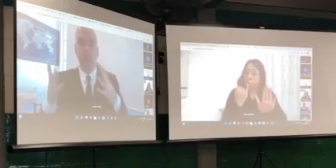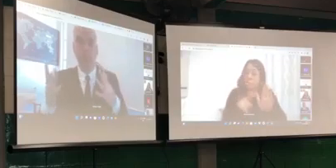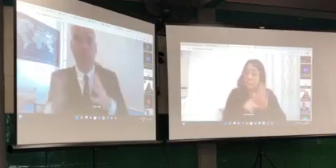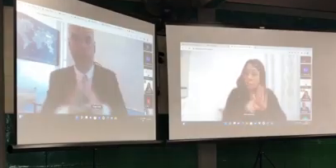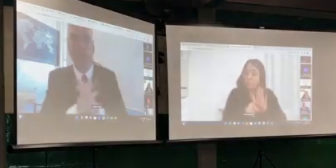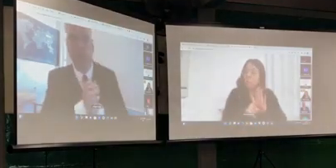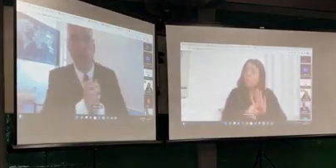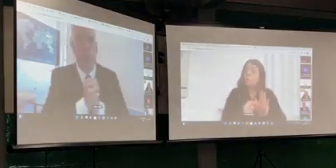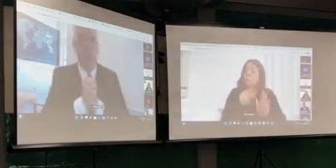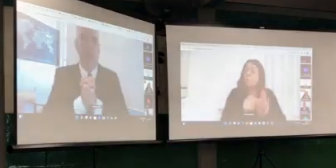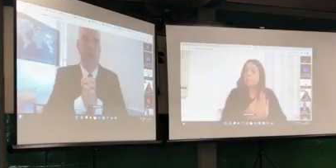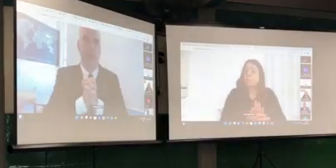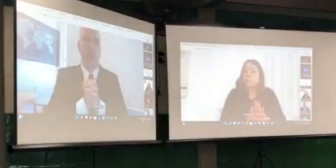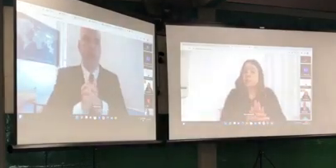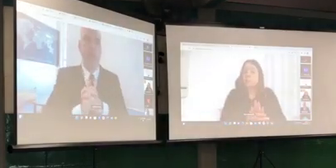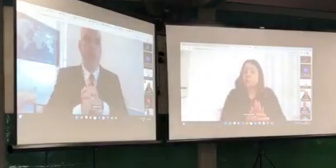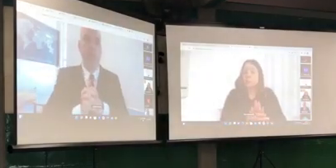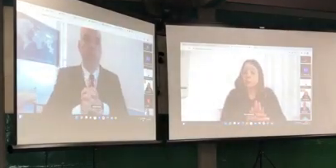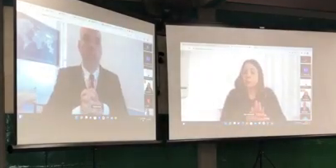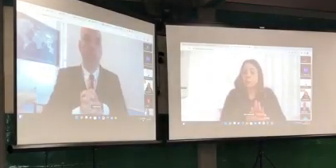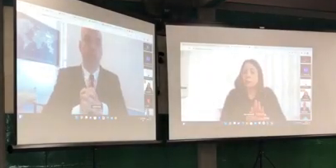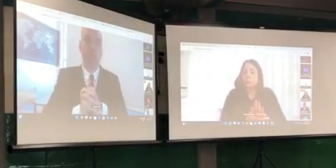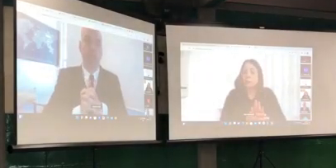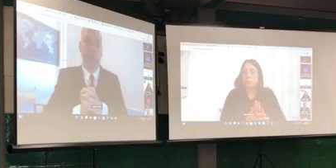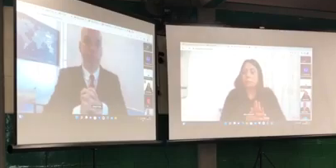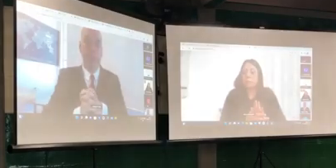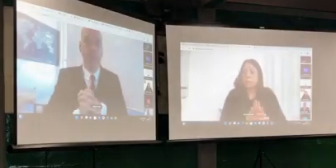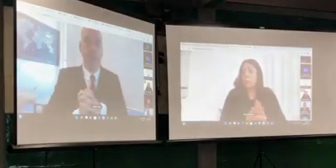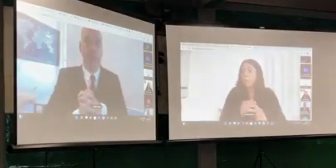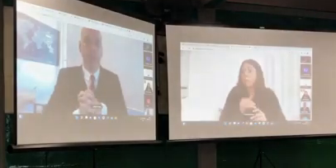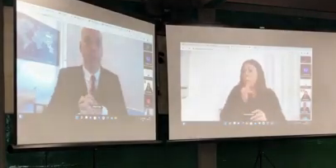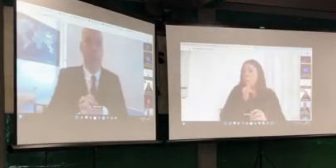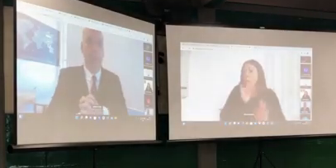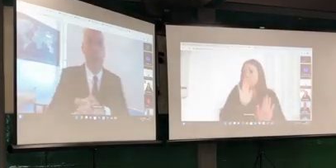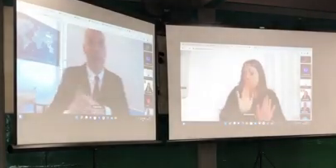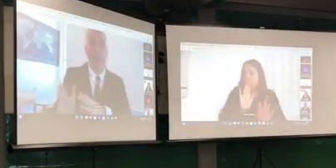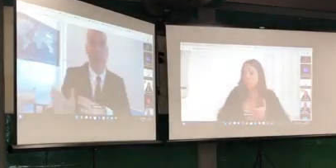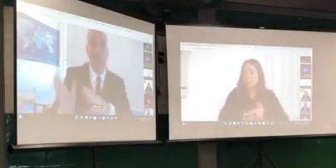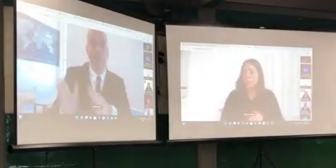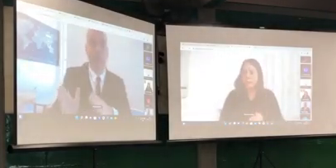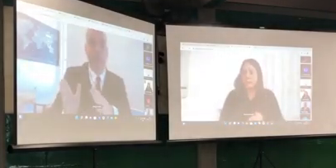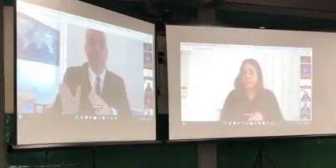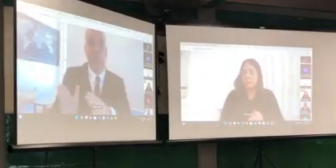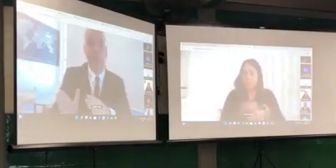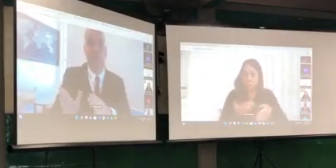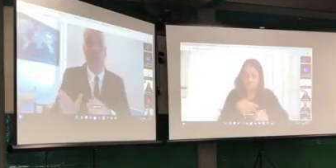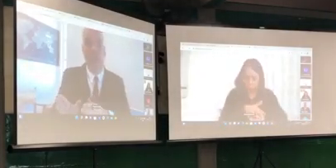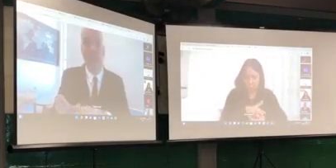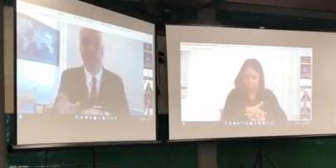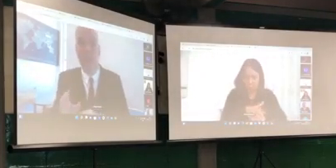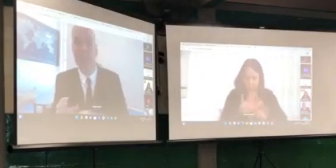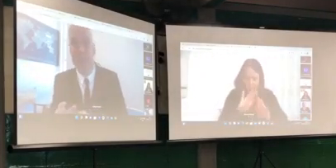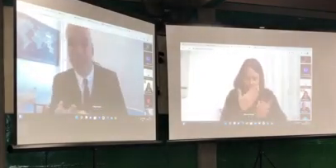muito importante. Né? Por exemplo, a inclusão escolar ela